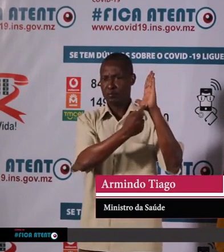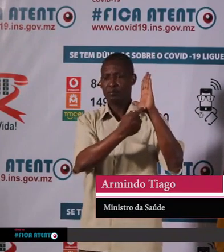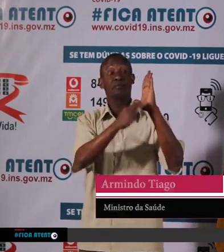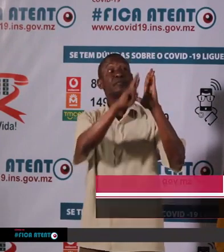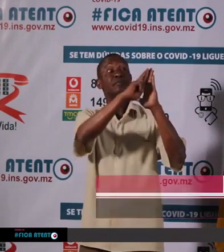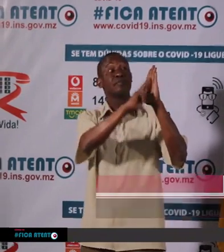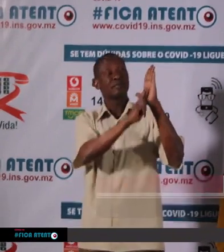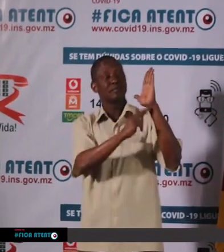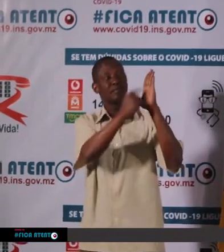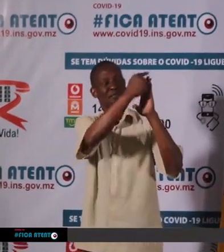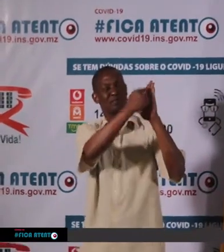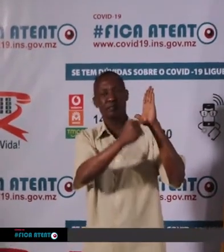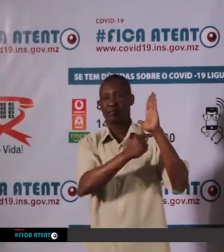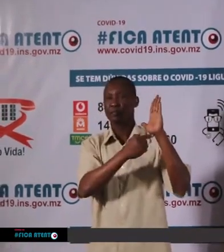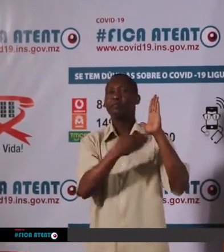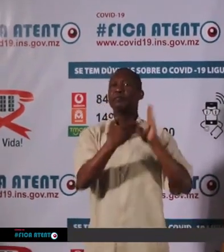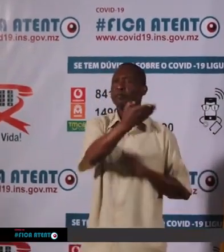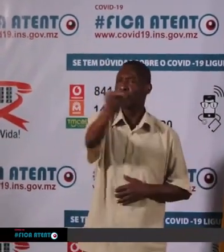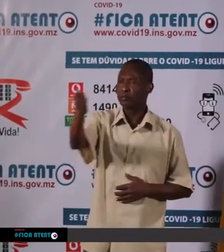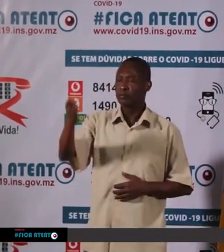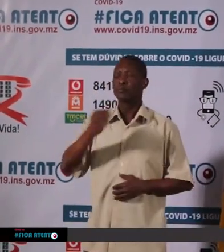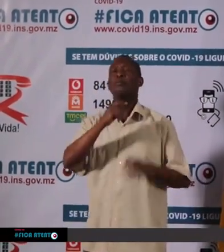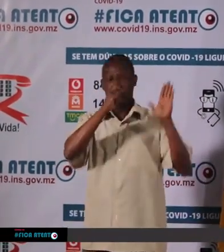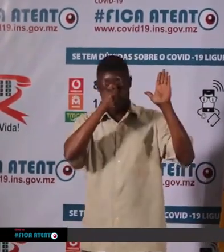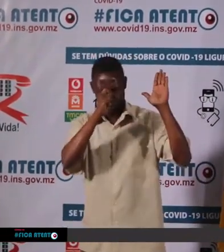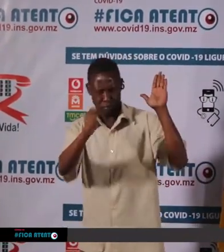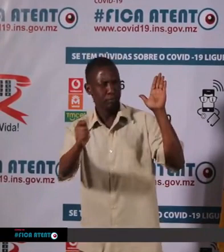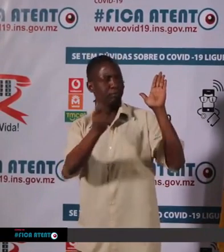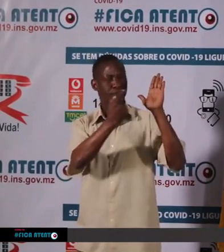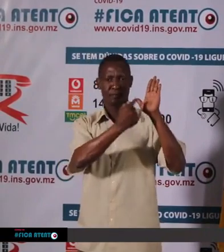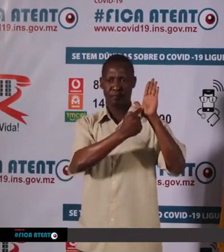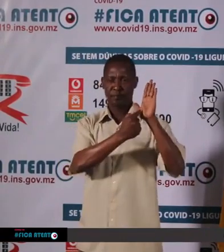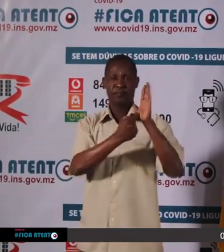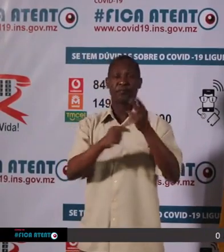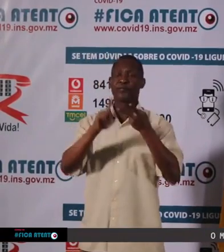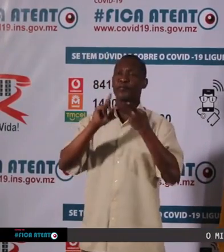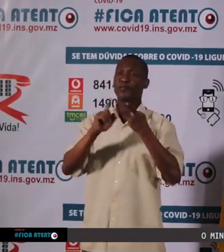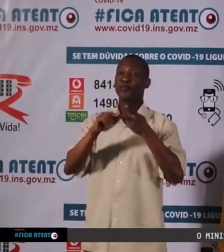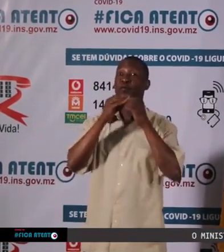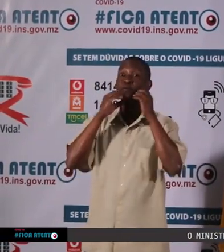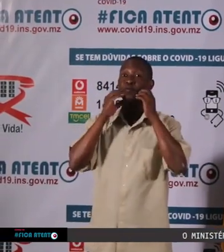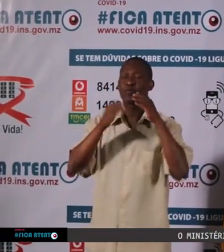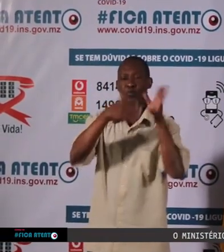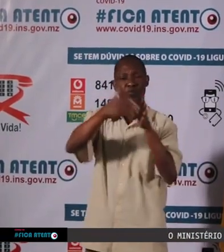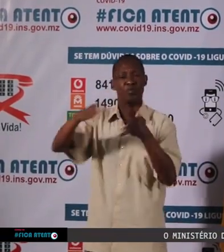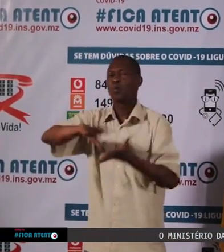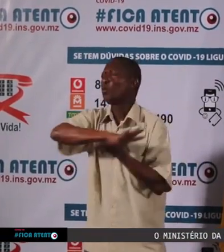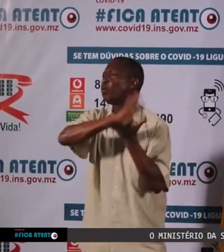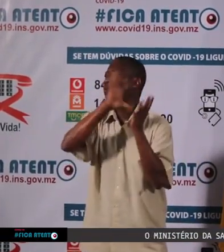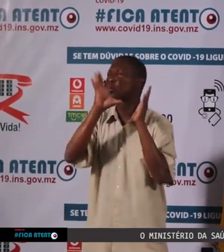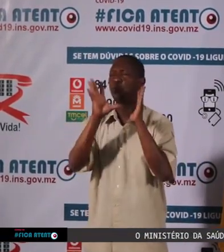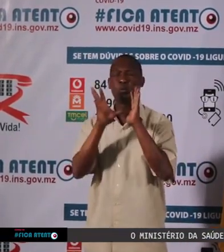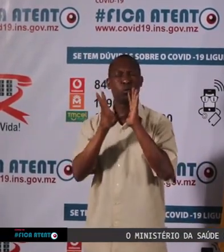devemos cumprir. Queremos agradecer a todos os moçambicanos que, apesar